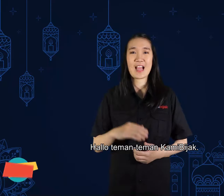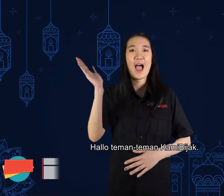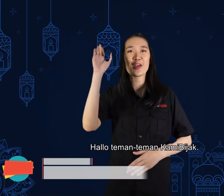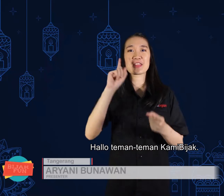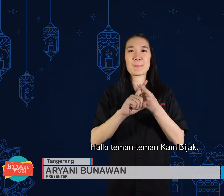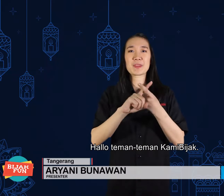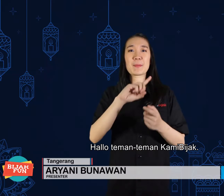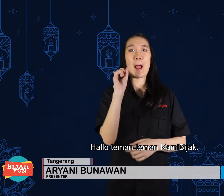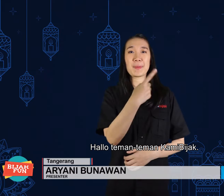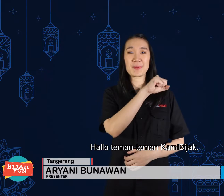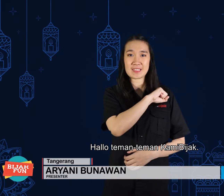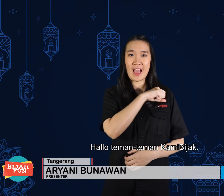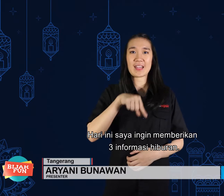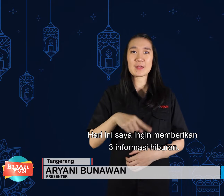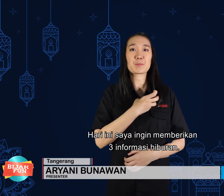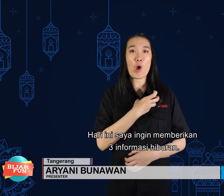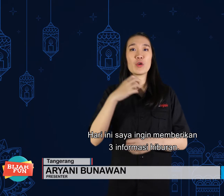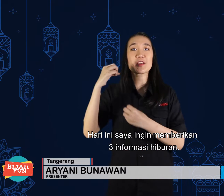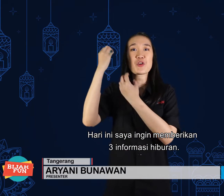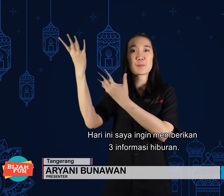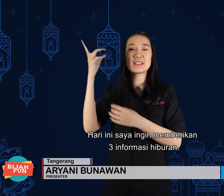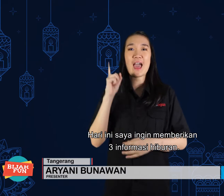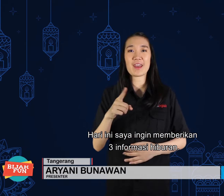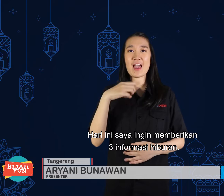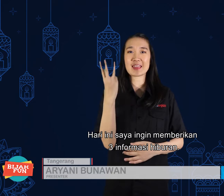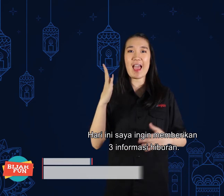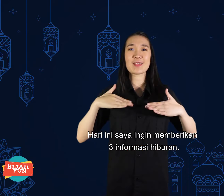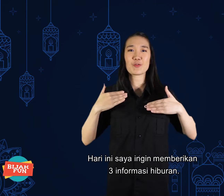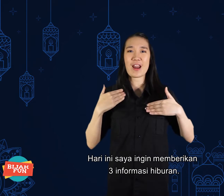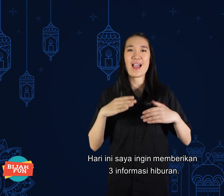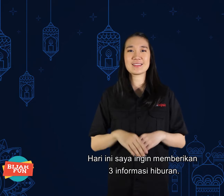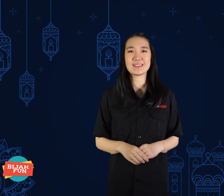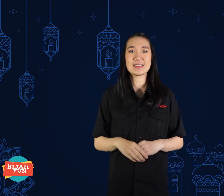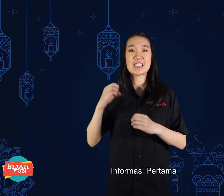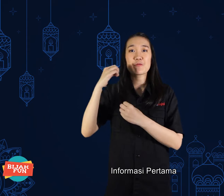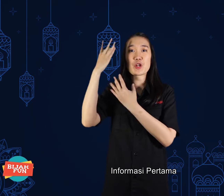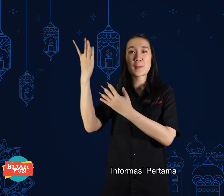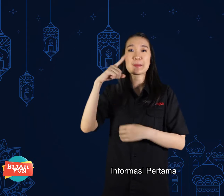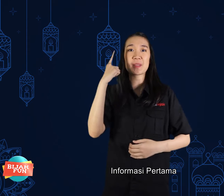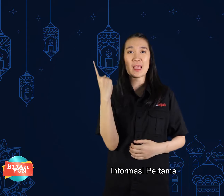Halo teman-teman kami bijak, hari ini saya ingin memberikan 3 informasi hiburan. Informasi pertama,